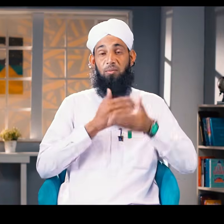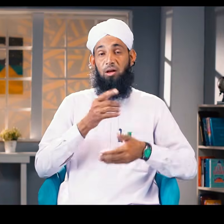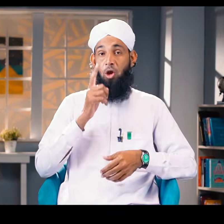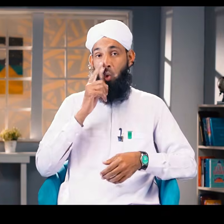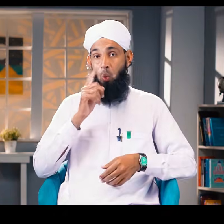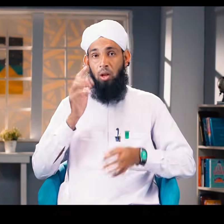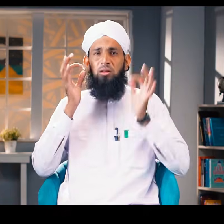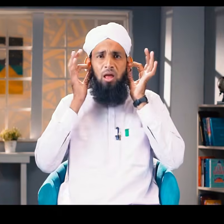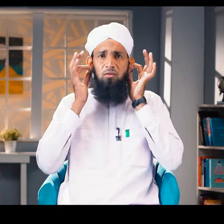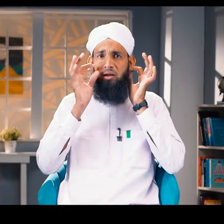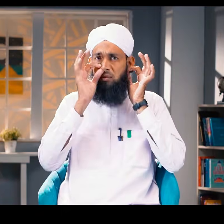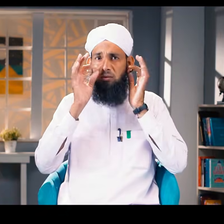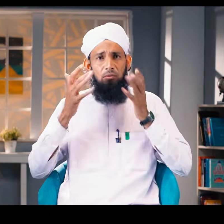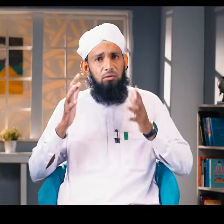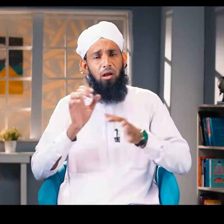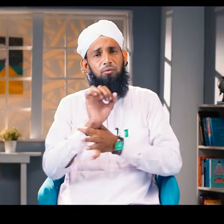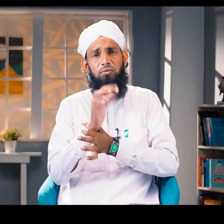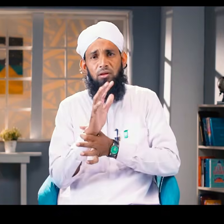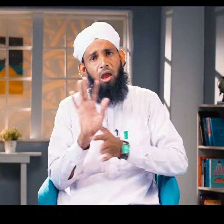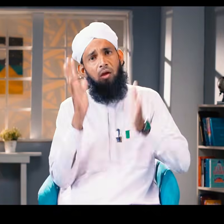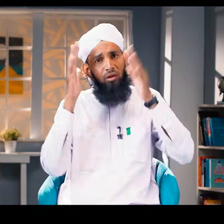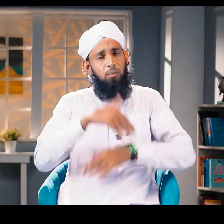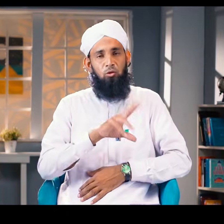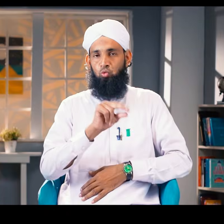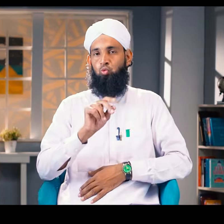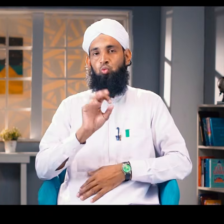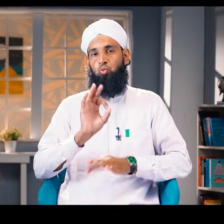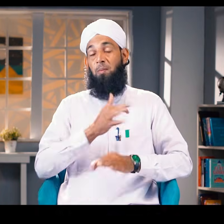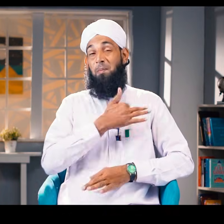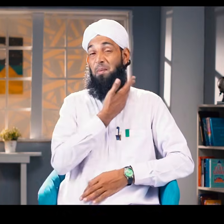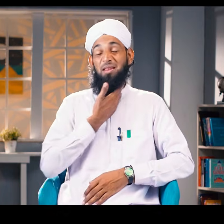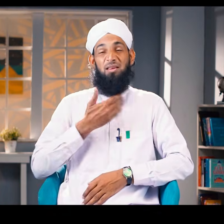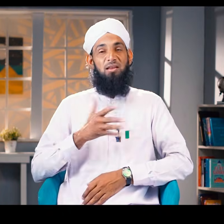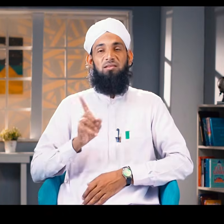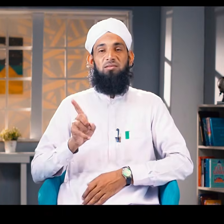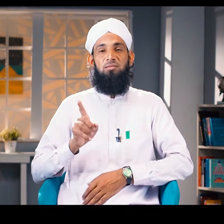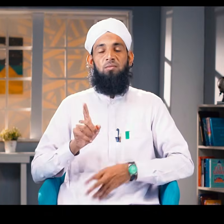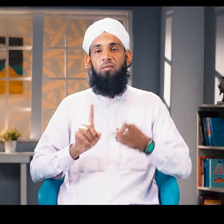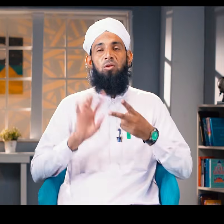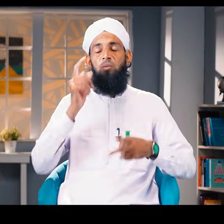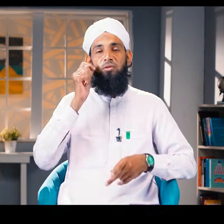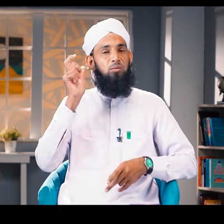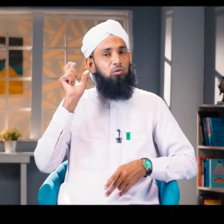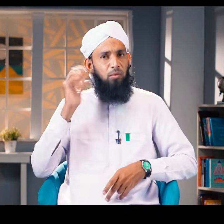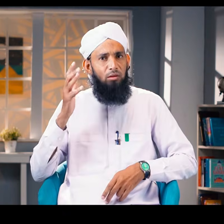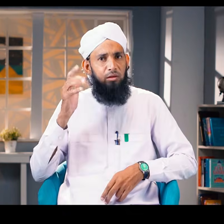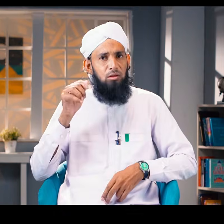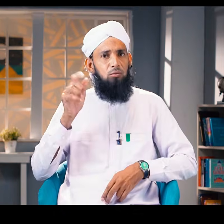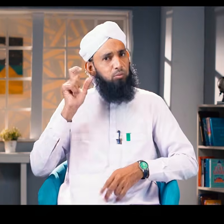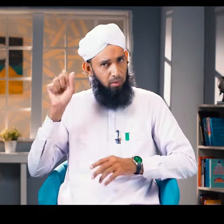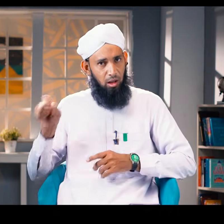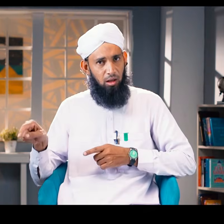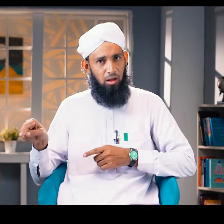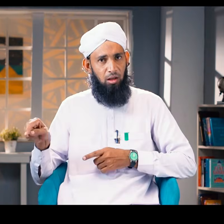کے نماز ادا کرے، کوئی نہ کوئی زیور اس کے ہاتھ میں ہونا چاہیے۔ جو نماز نہیں پڑھتے کیا وہ مسلمان نہیں رہتے؟ نماز کو